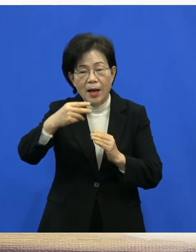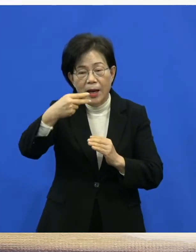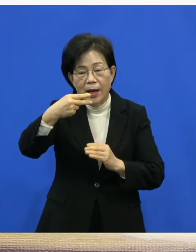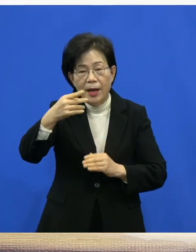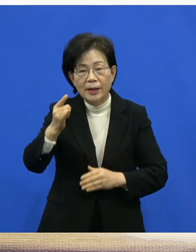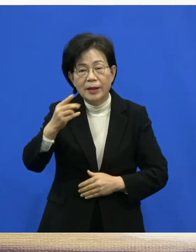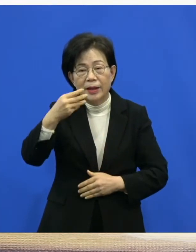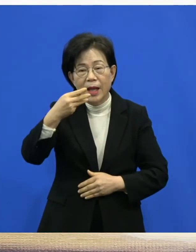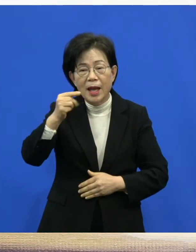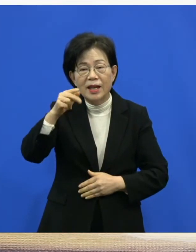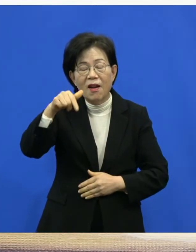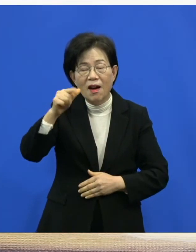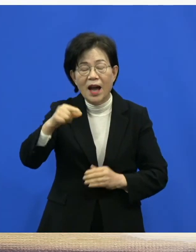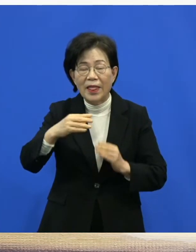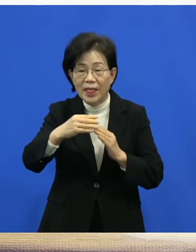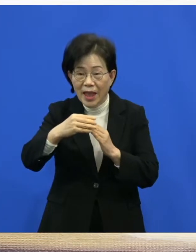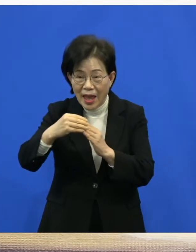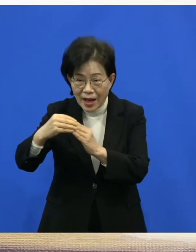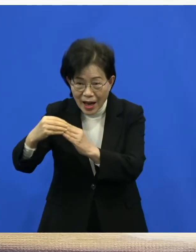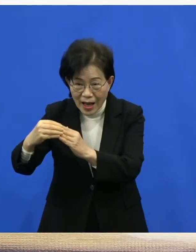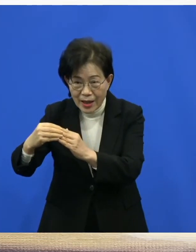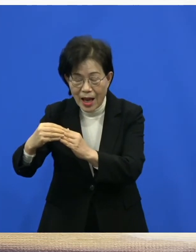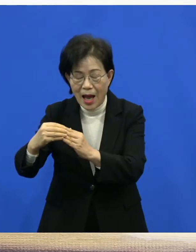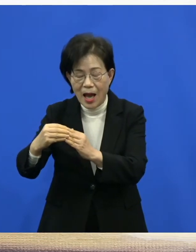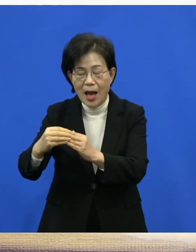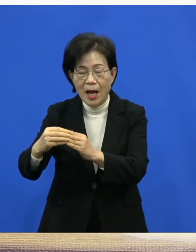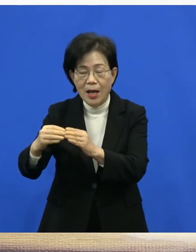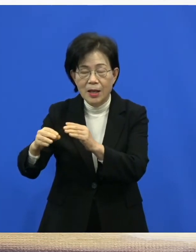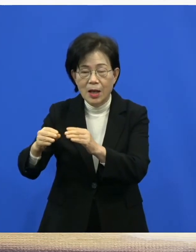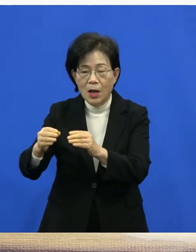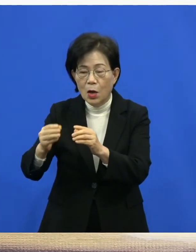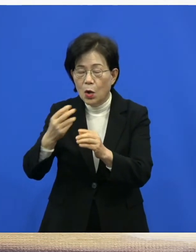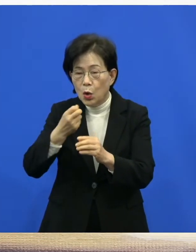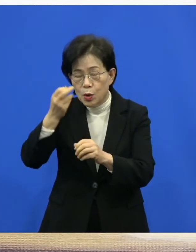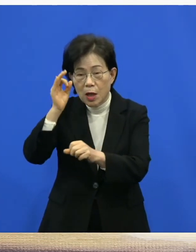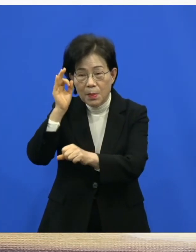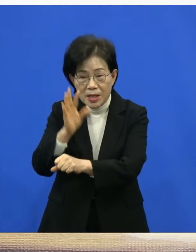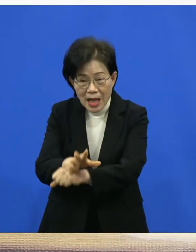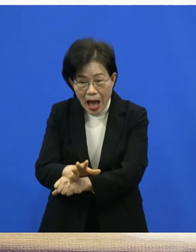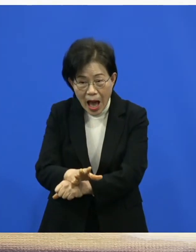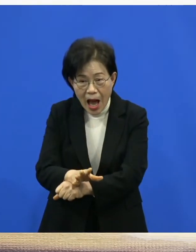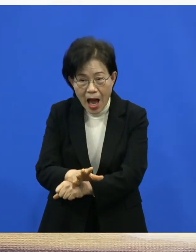데려가다. 또 이스마엘 사람의 손에서 요셉을 산이라.